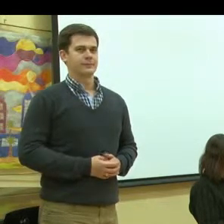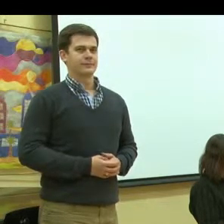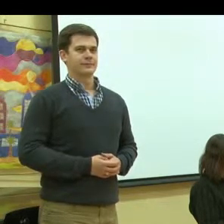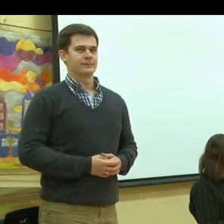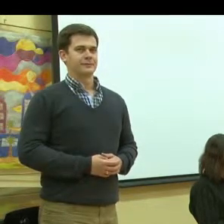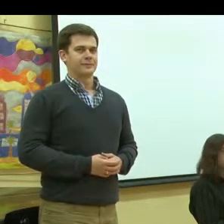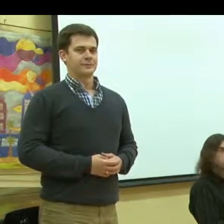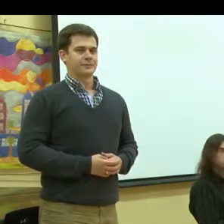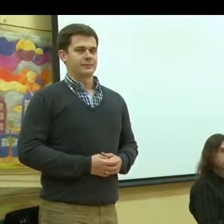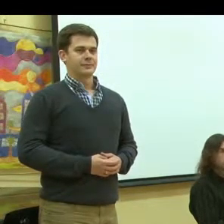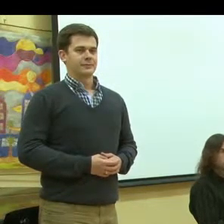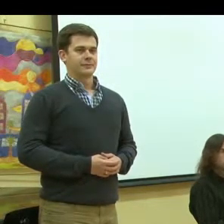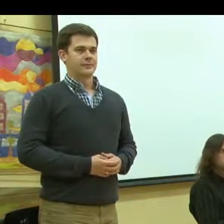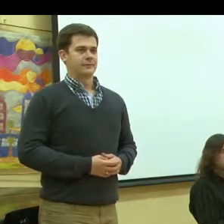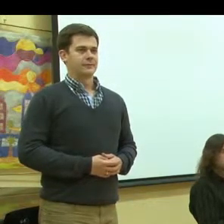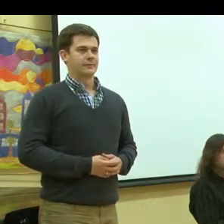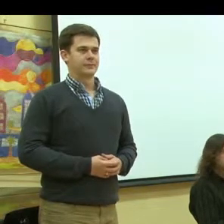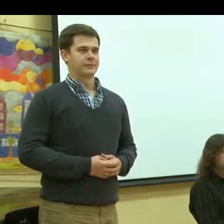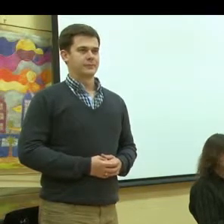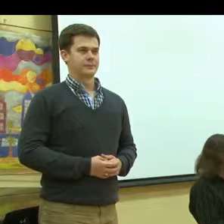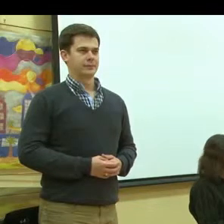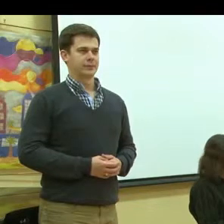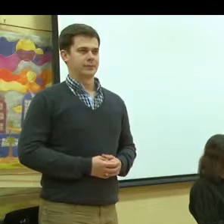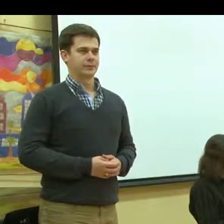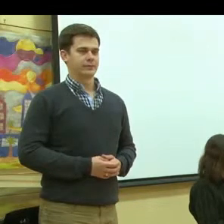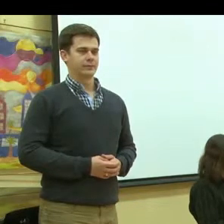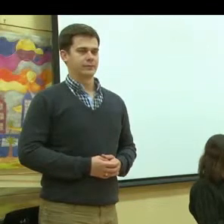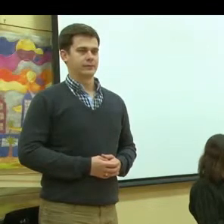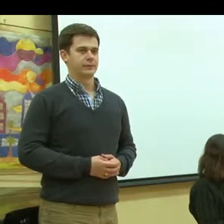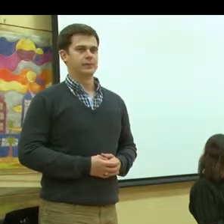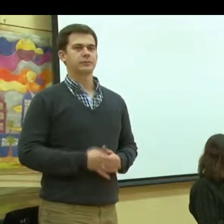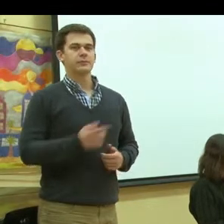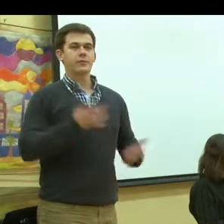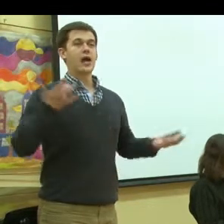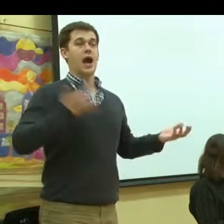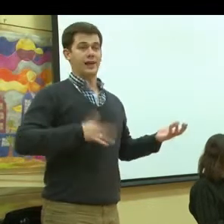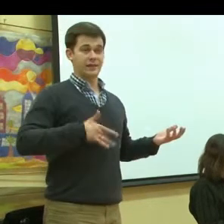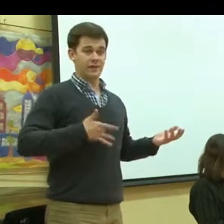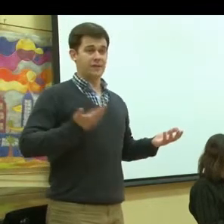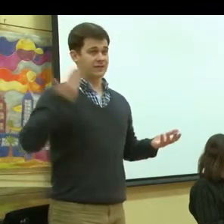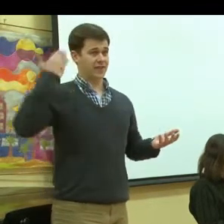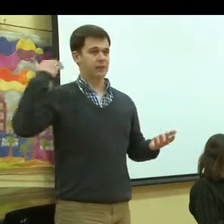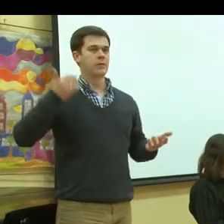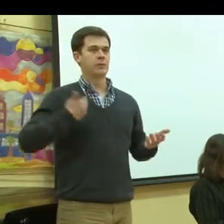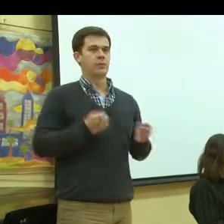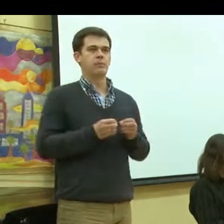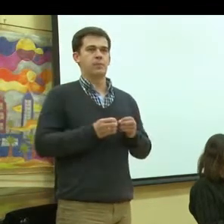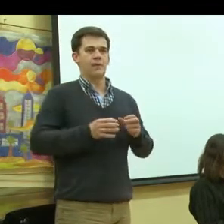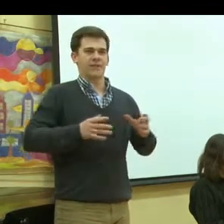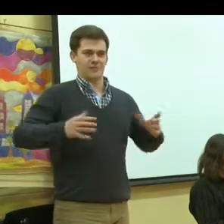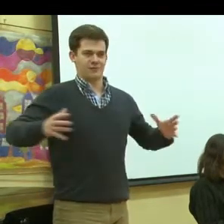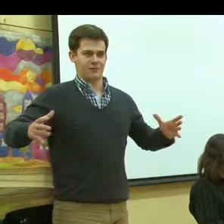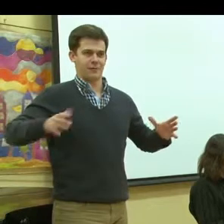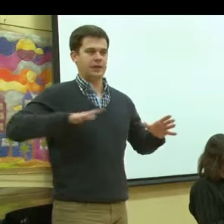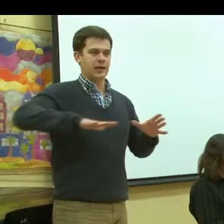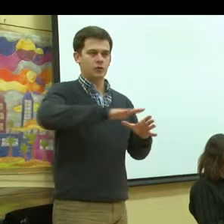gente y los gauchos y aborígenes tienen que emigrar hacia la ciudad. Argentyna w ogóle w tym czasie również powiększa swoje